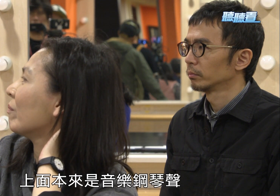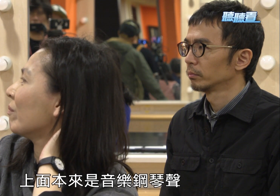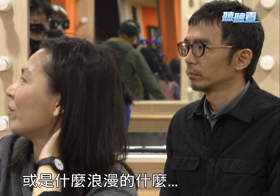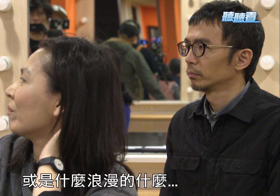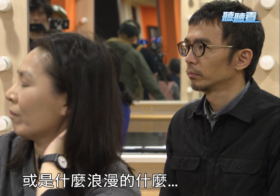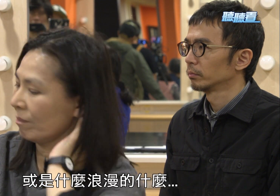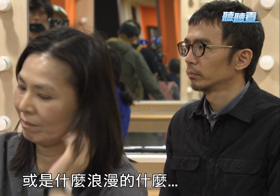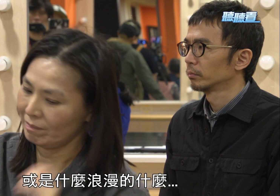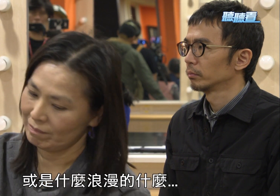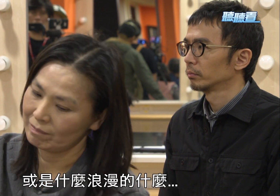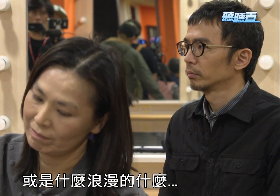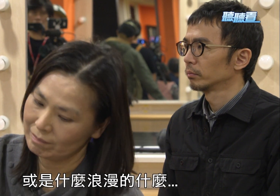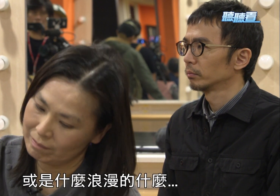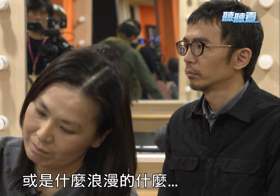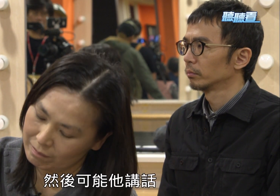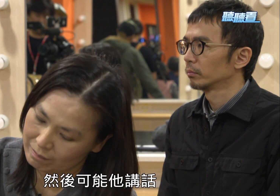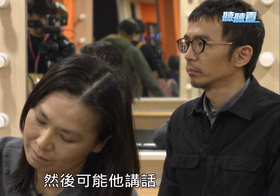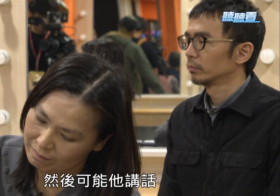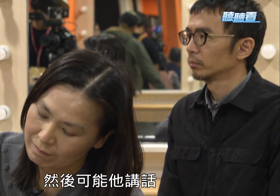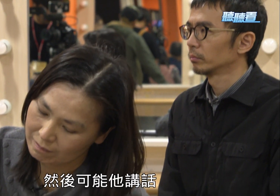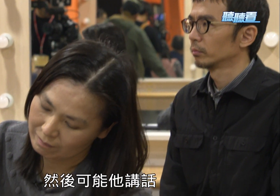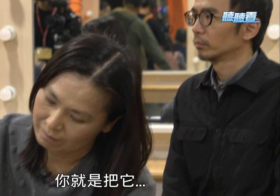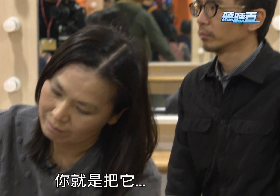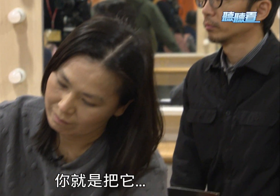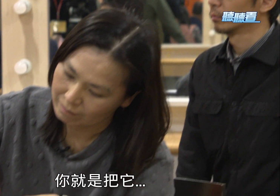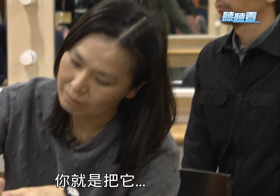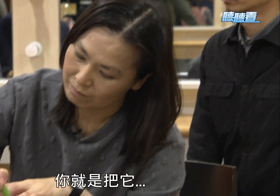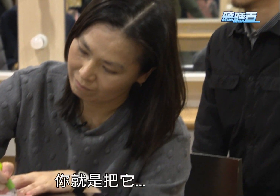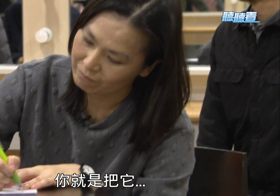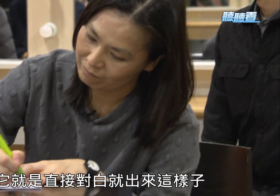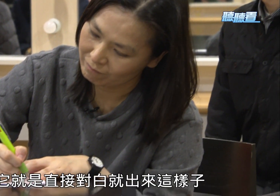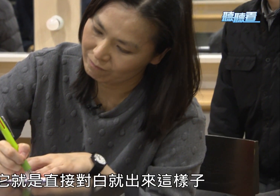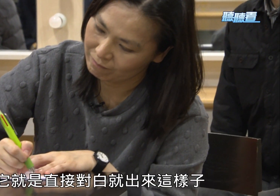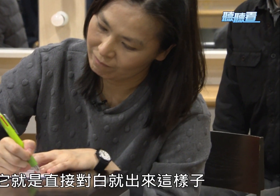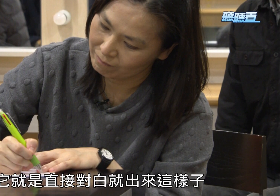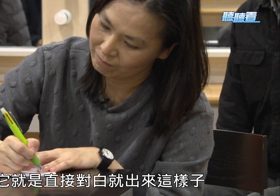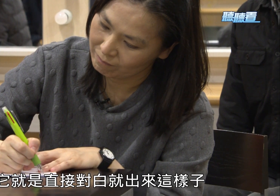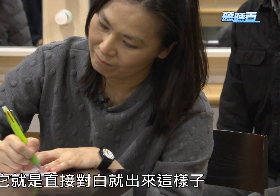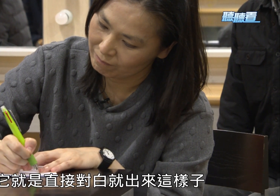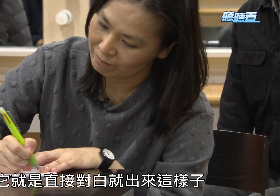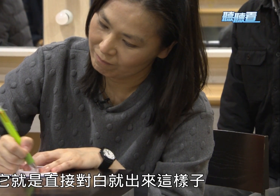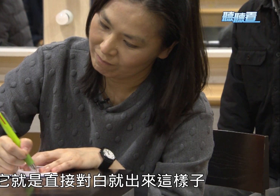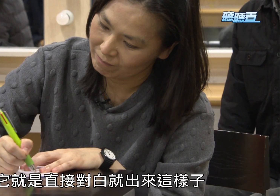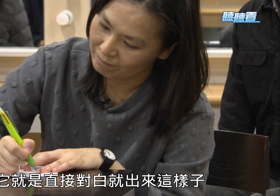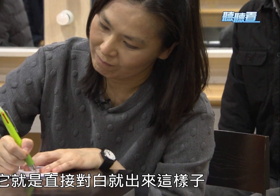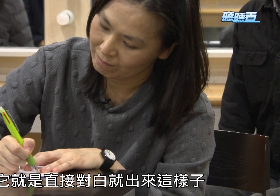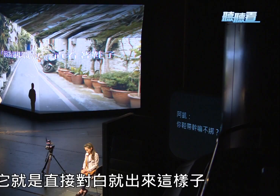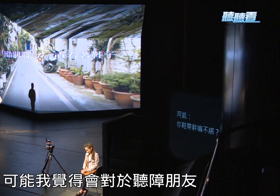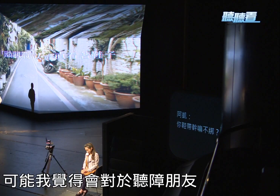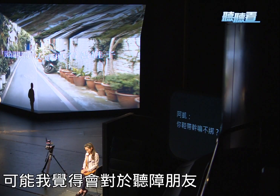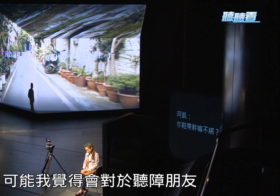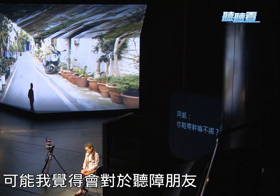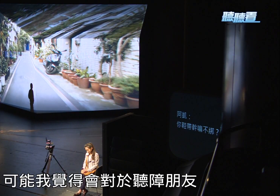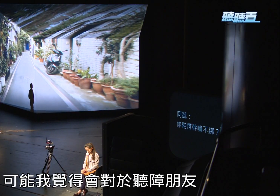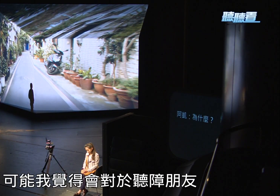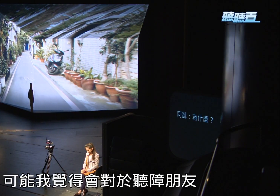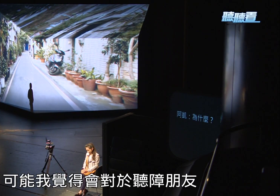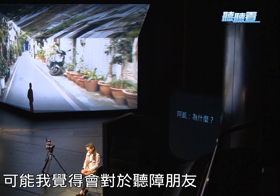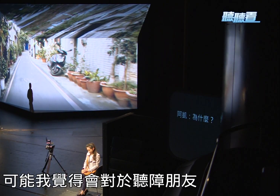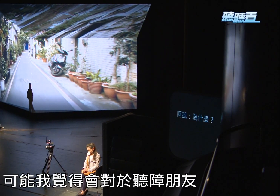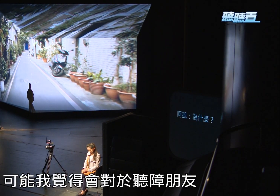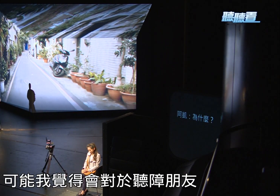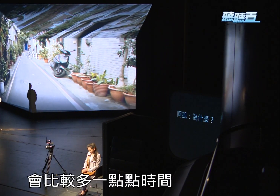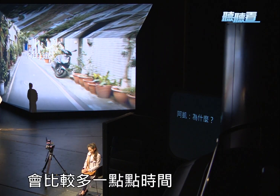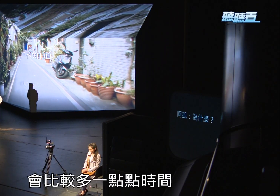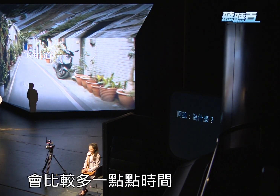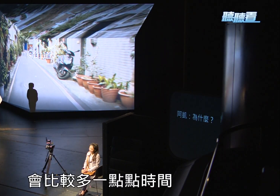钢琴声或者什么浪漫的什么的，然后可是他可能讲话就是把他就是直接对白就出来这样子，可能我觉得会对于听